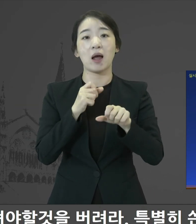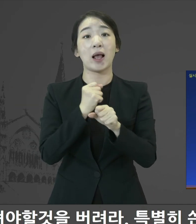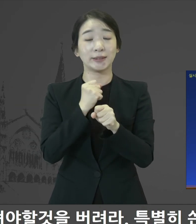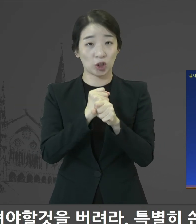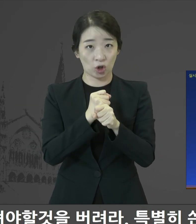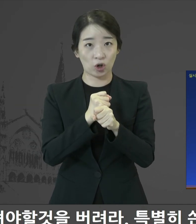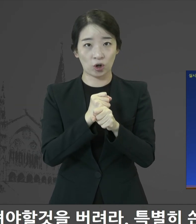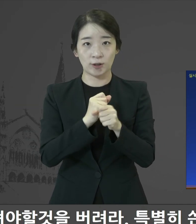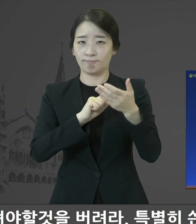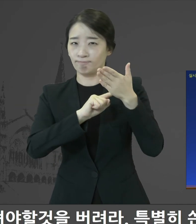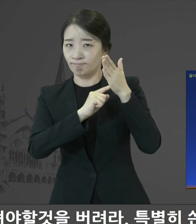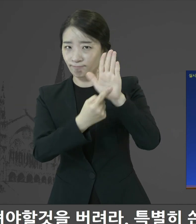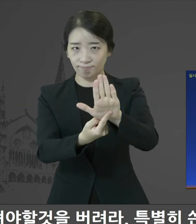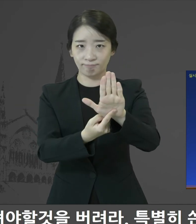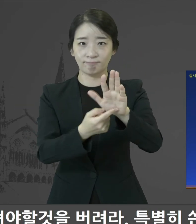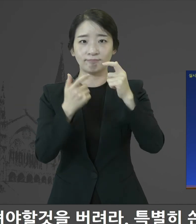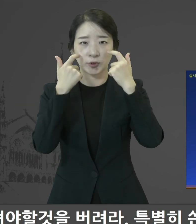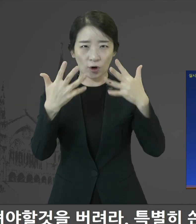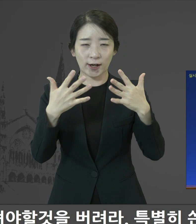드러내어서